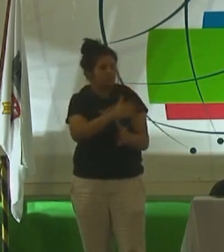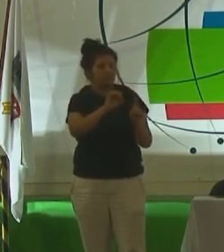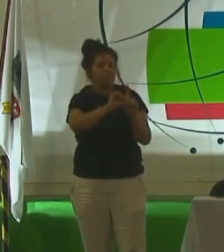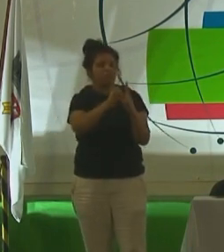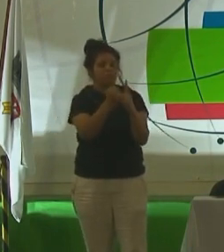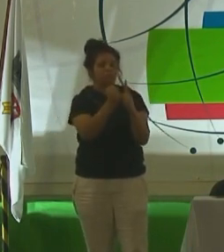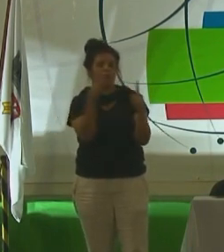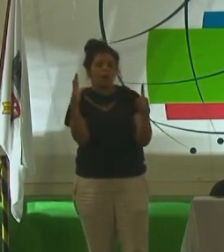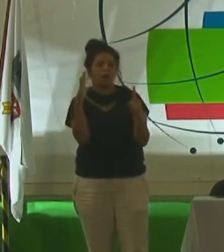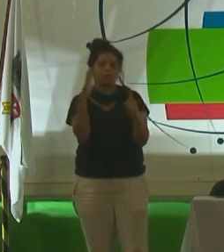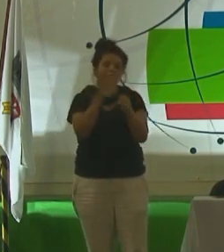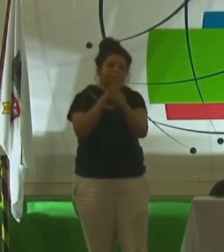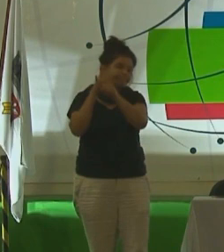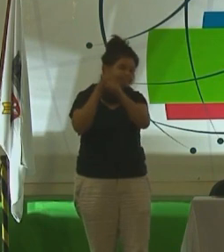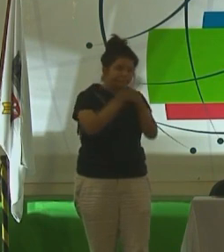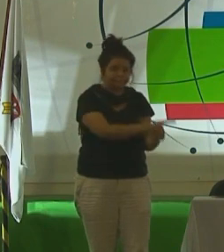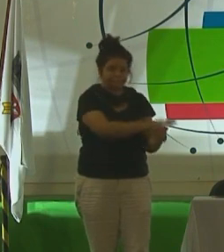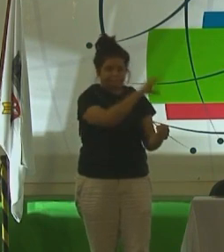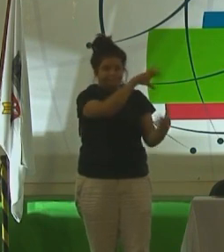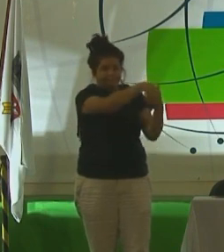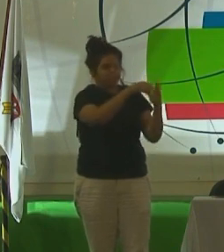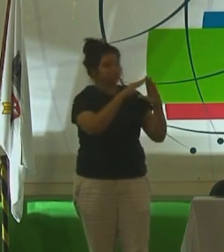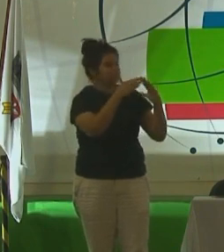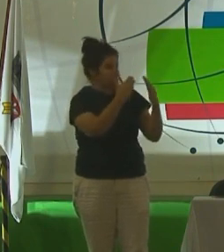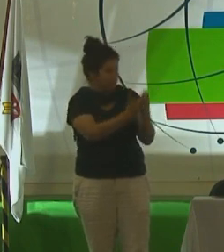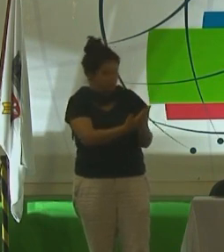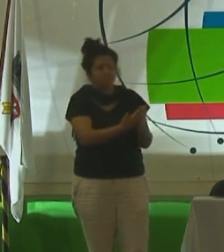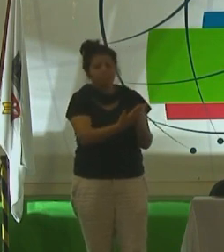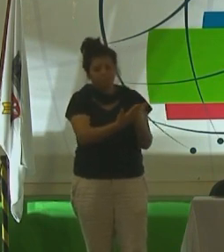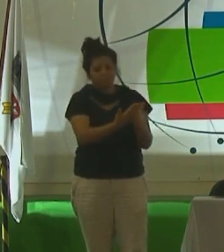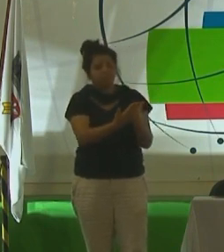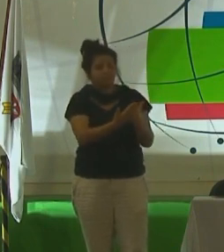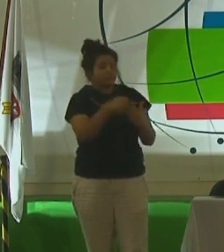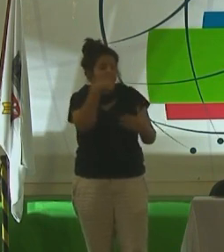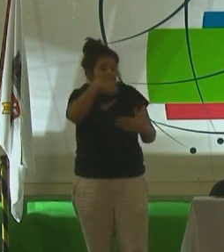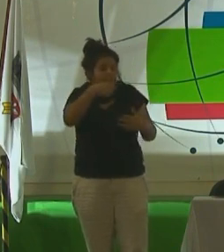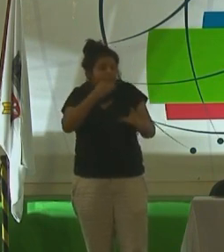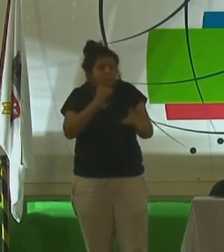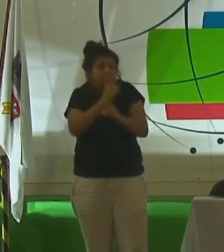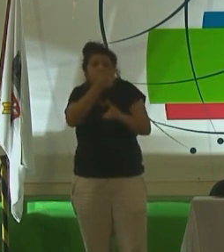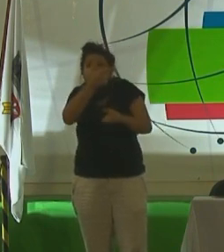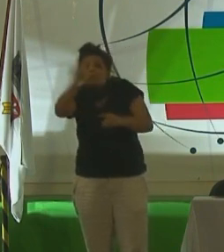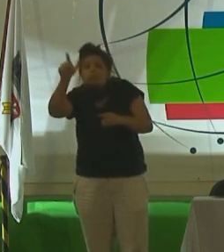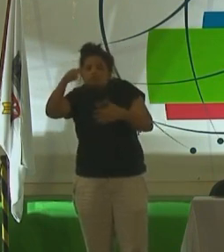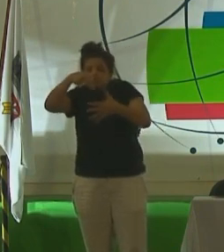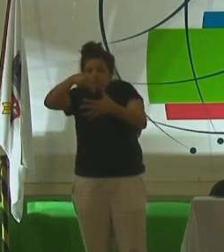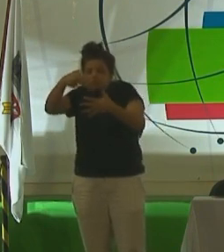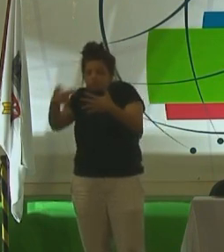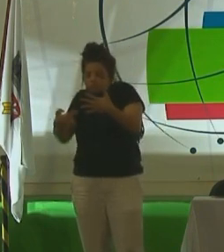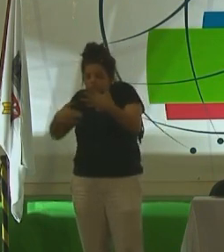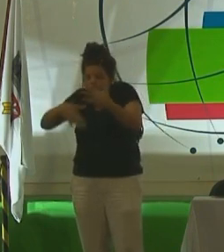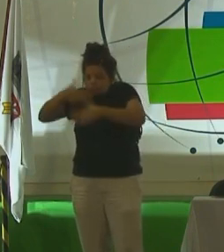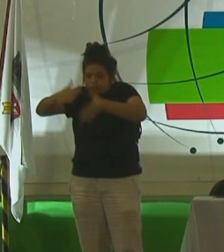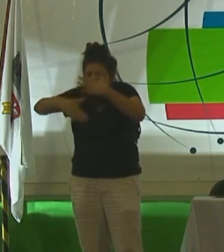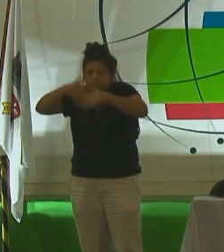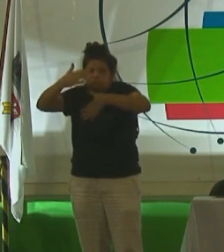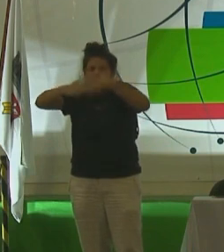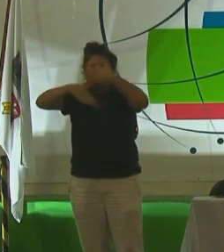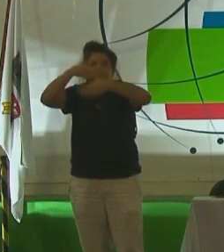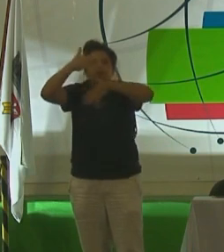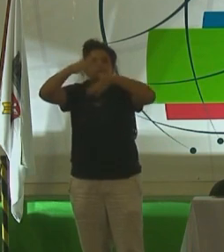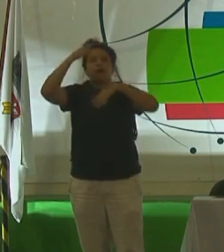vida dele, principalmente da vida escolar, e que aqui ele encontra um outro espaço de desenvolvimento, um outro espaço